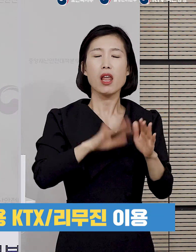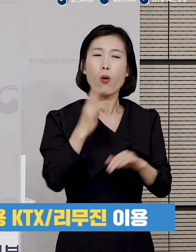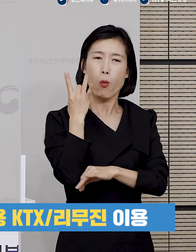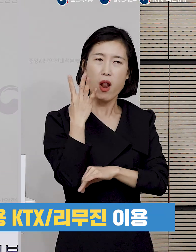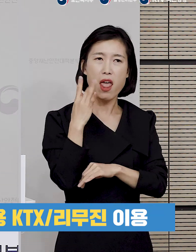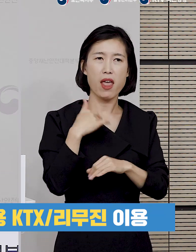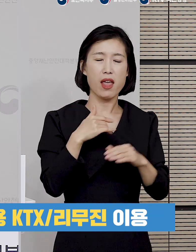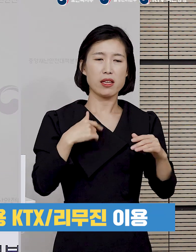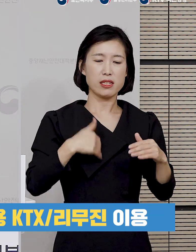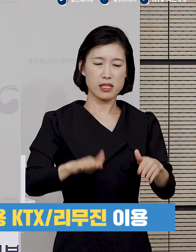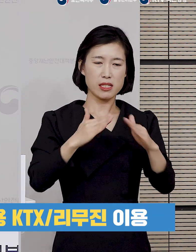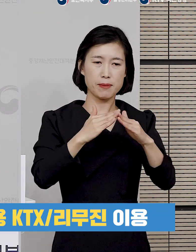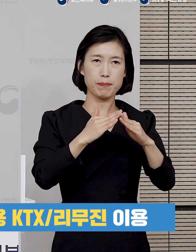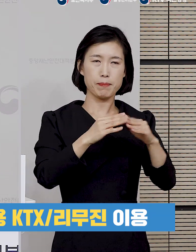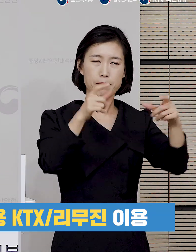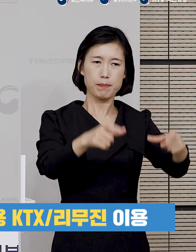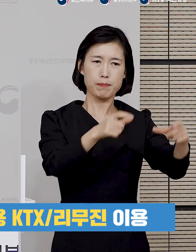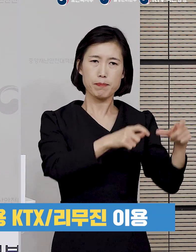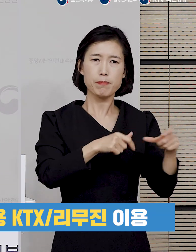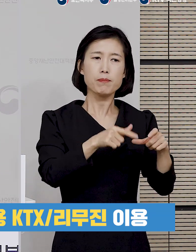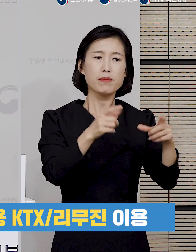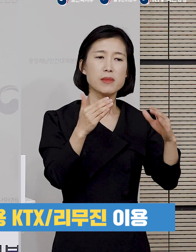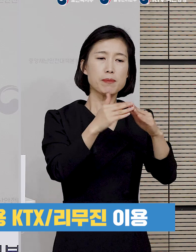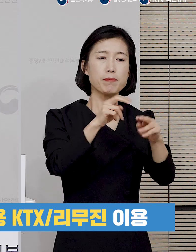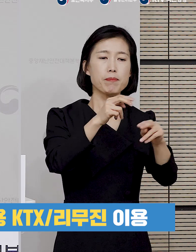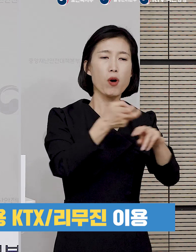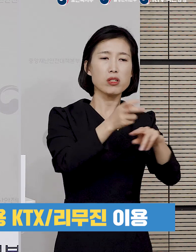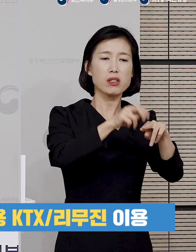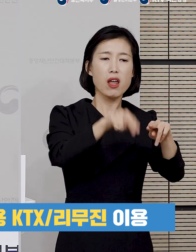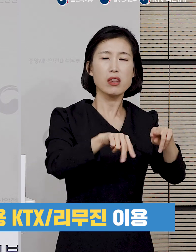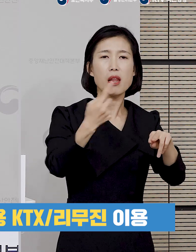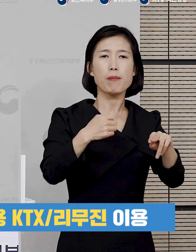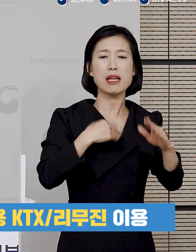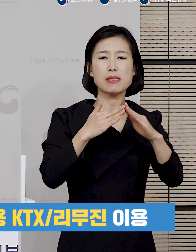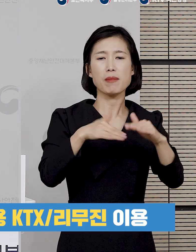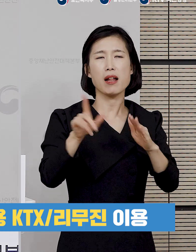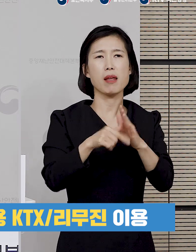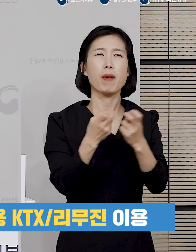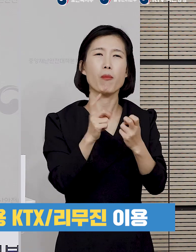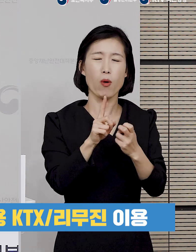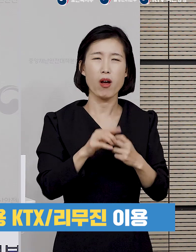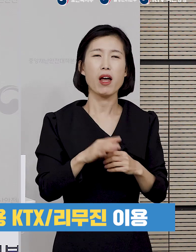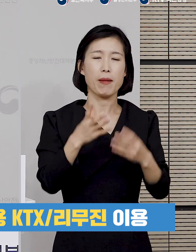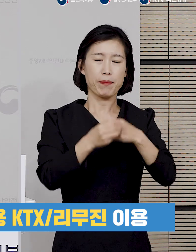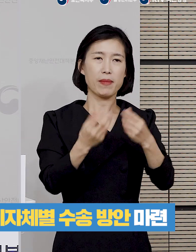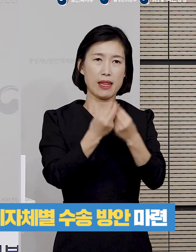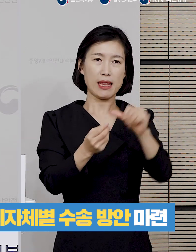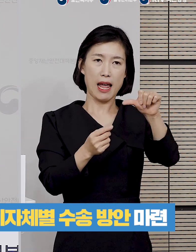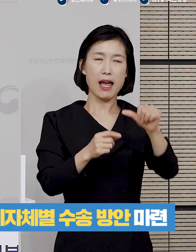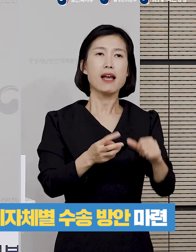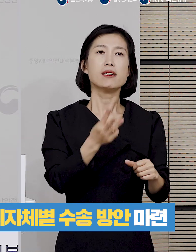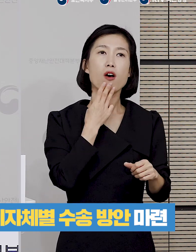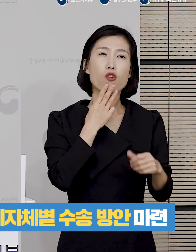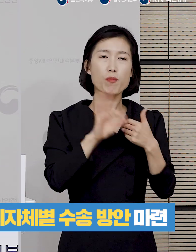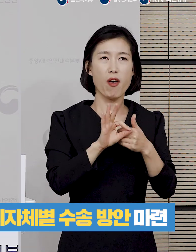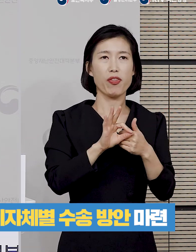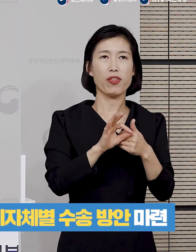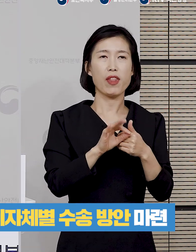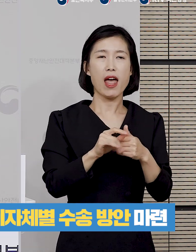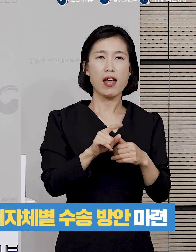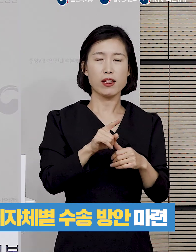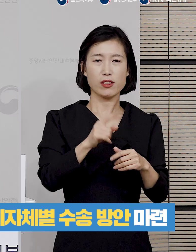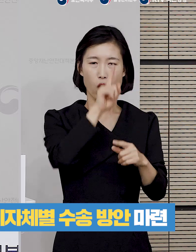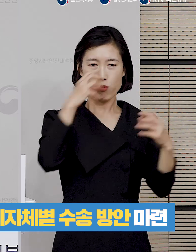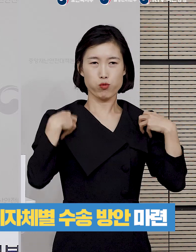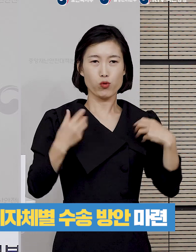지역 거점 지역에서 자 자택으로 이동하는 제 방법이 문제인데 크게 5가지 유형이 있습니다 예를 들면 서울시는